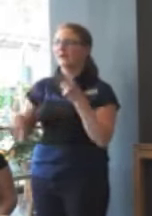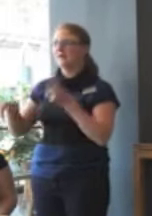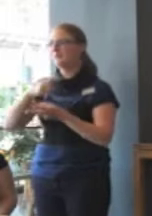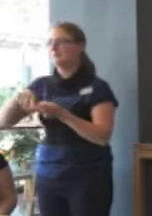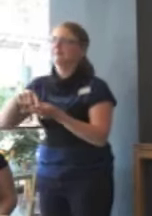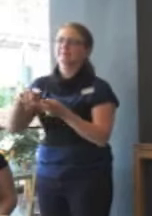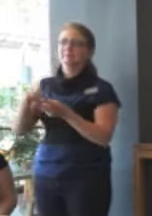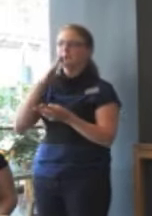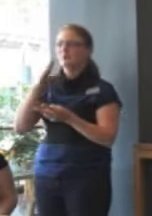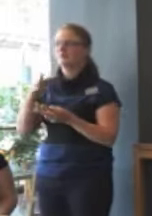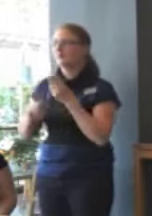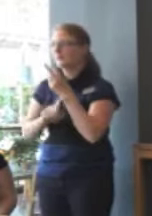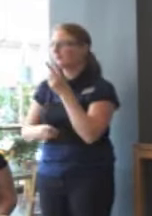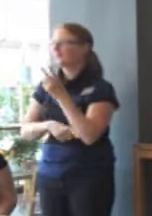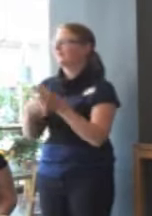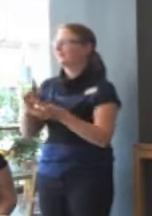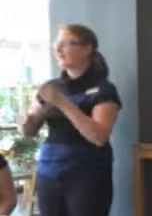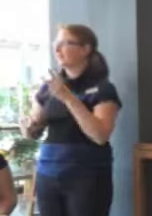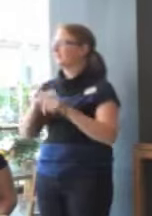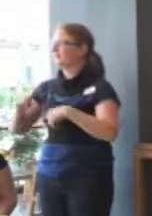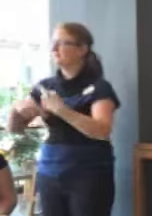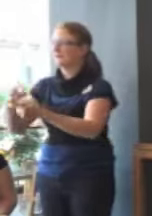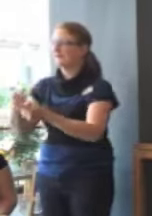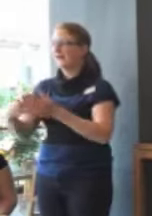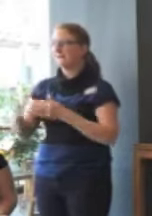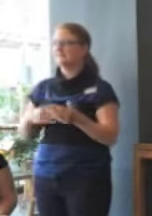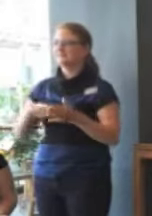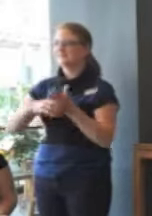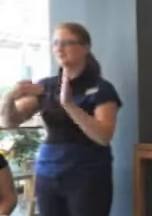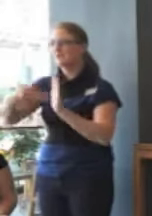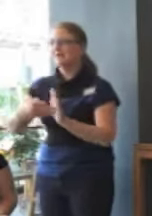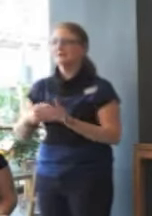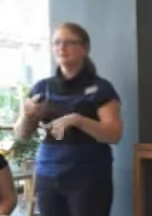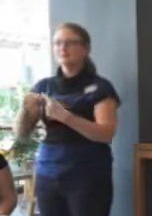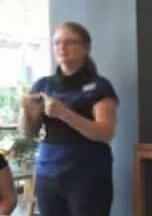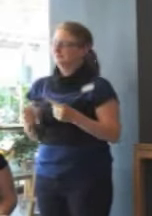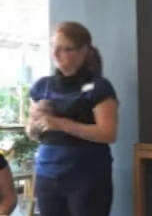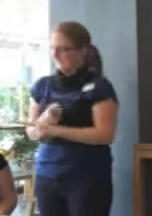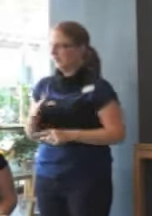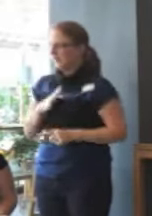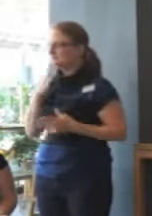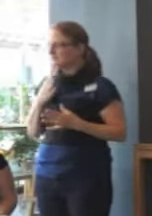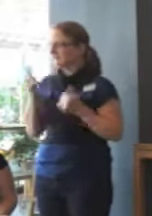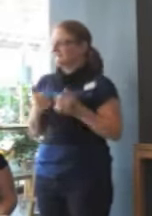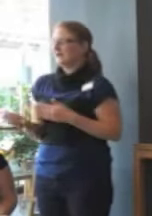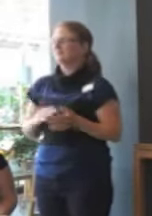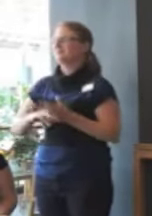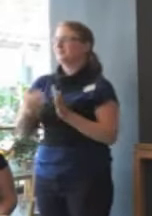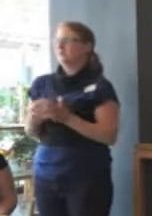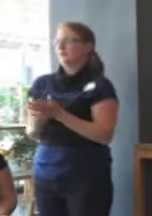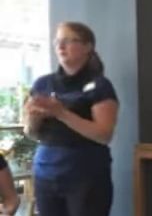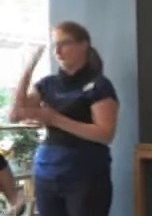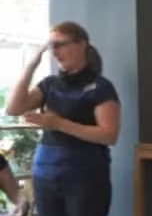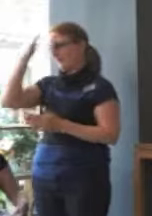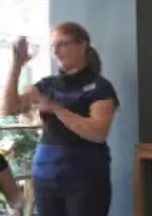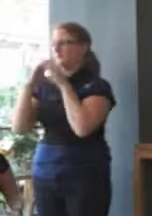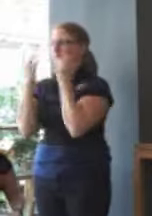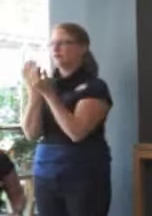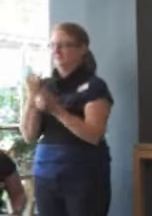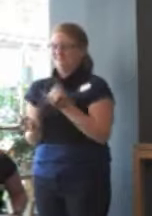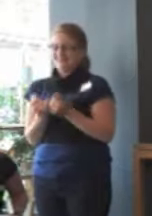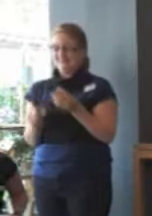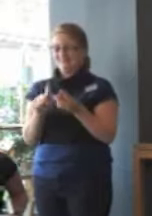Malmö-modell, lokalt utvecklad arbetsprocess, istället jobba med den bästa arbetsmetoden i äldreomsorg. Och det sista jag skulle bara säga, det är